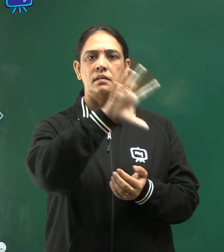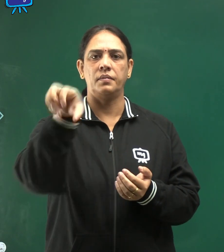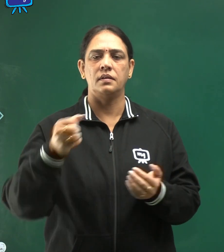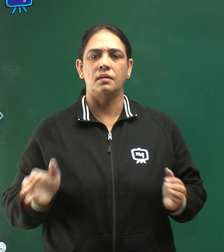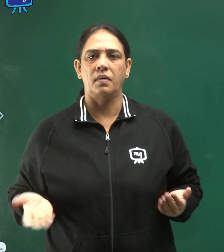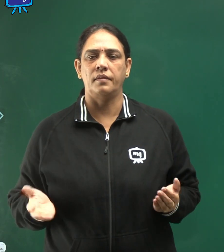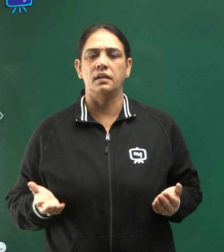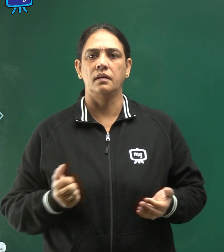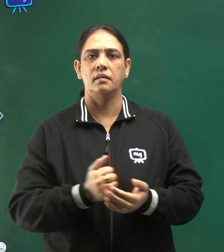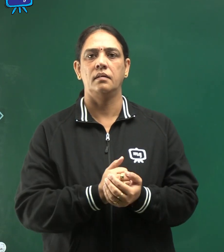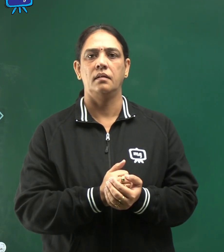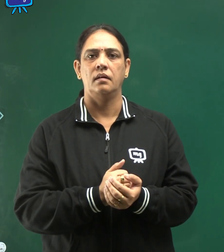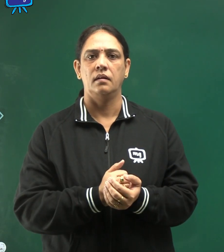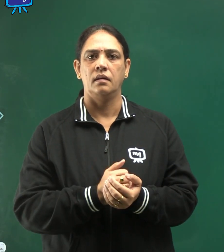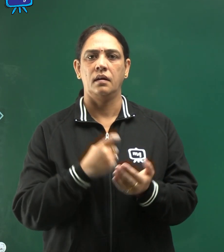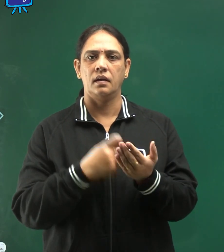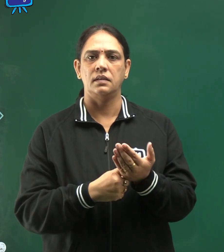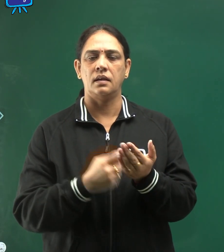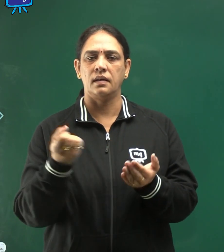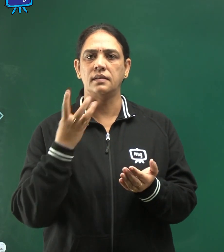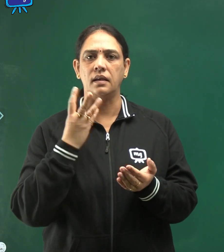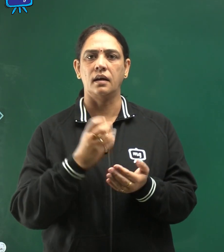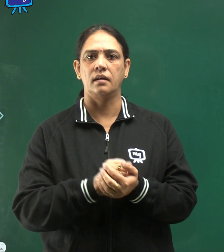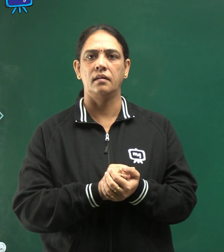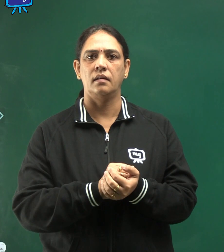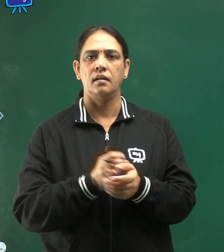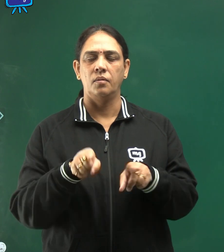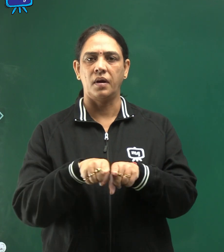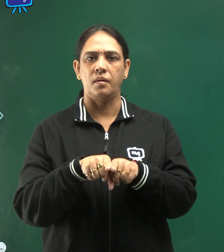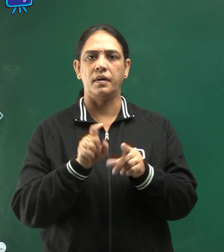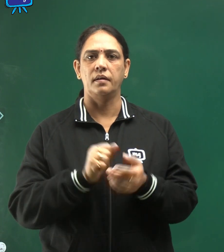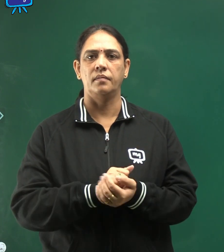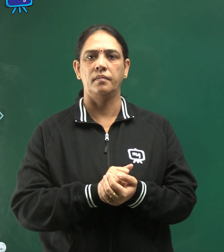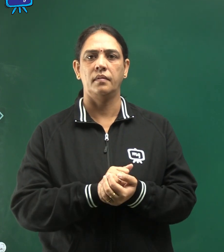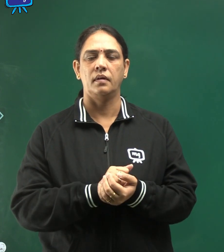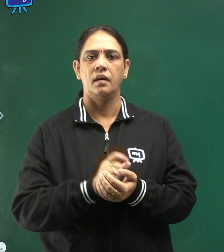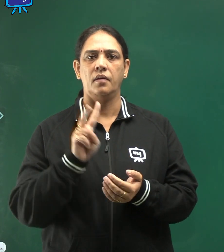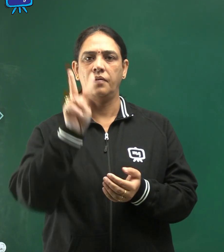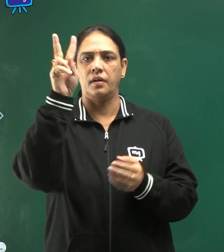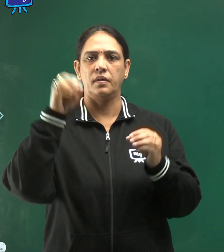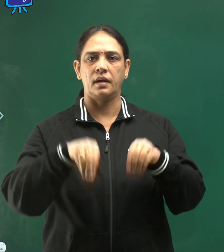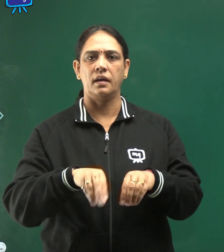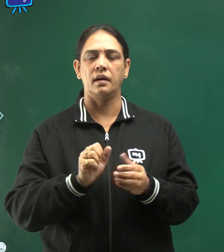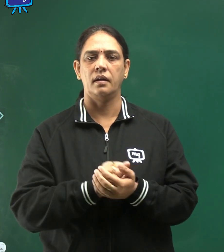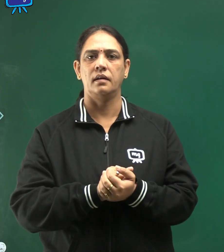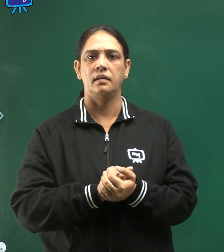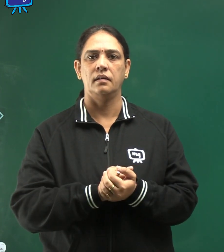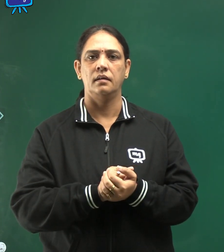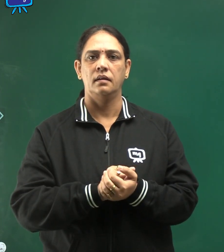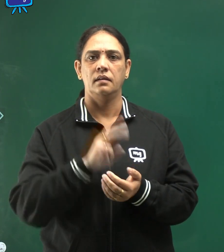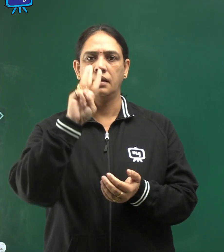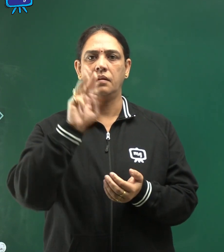संभावित परिणामों की संख्या बराबर मान रखेंगे